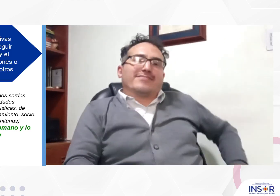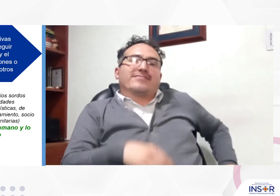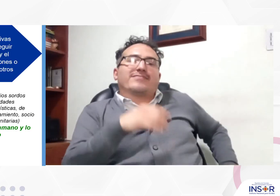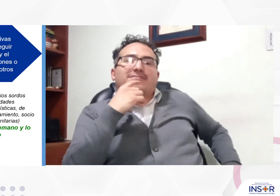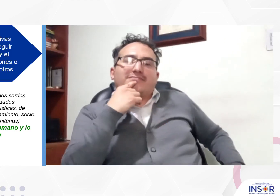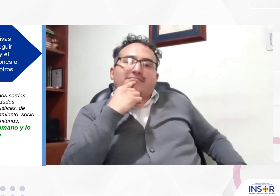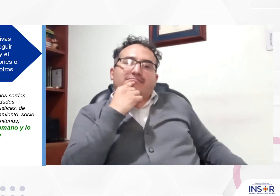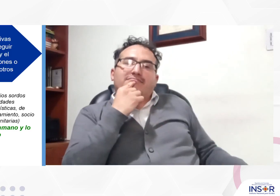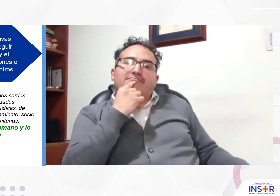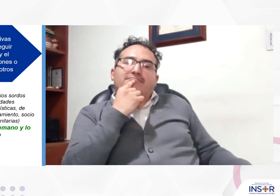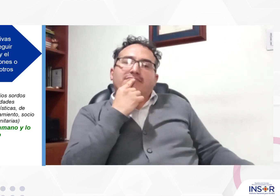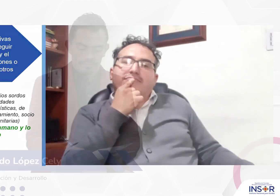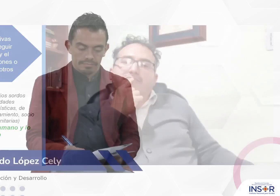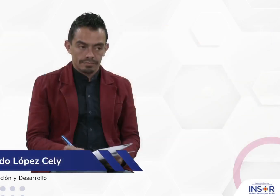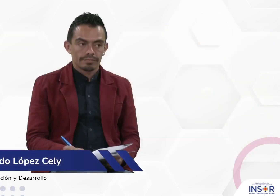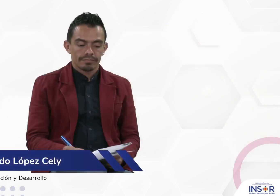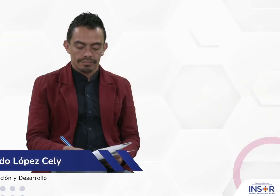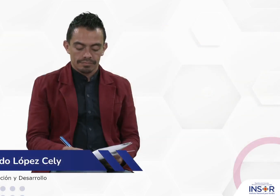gracias.